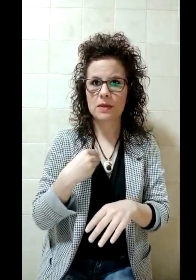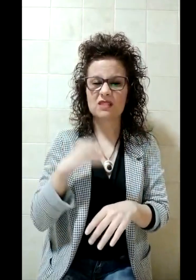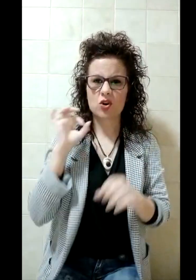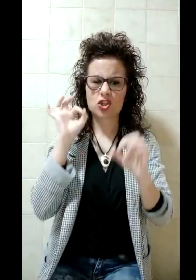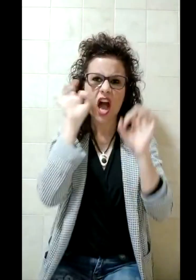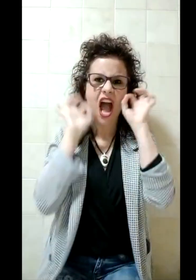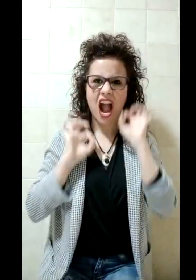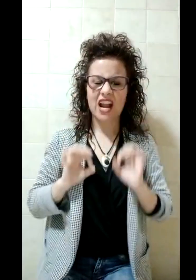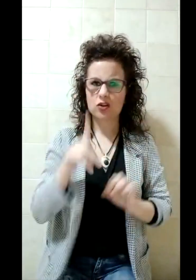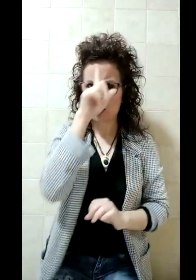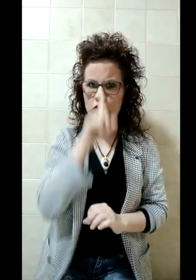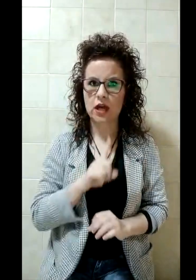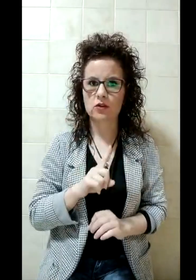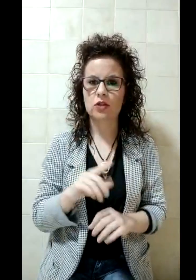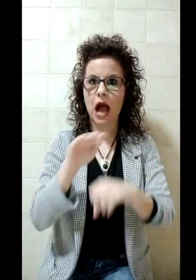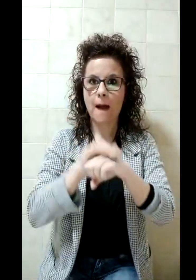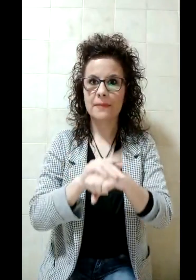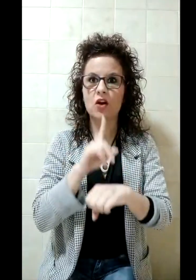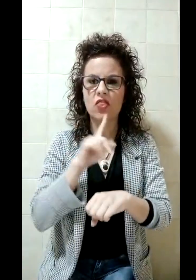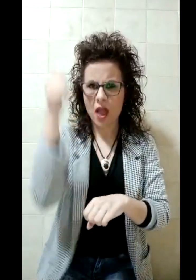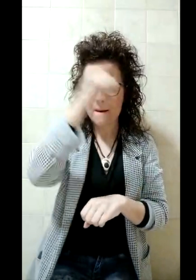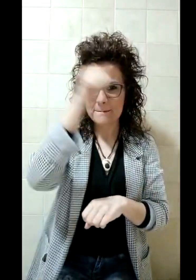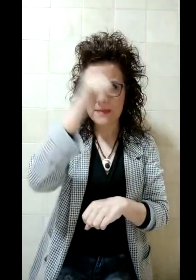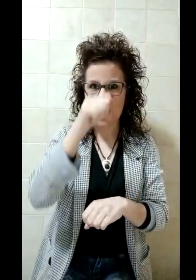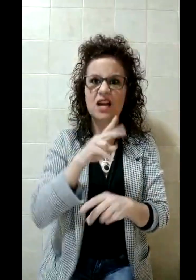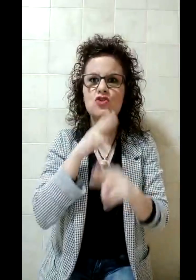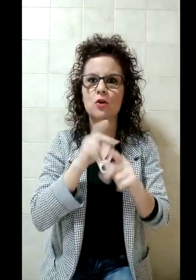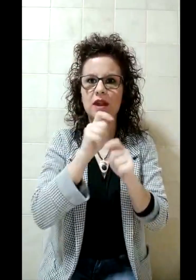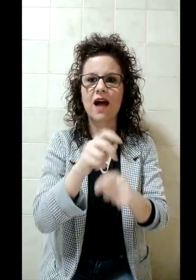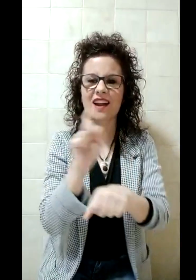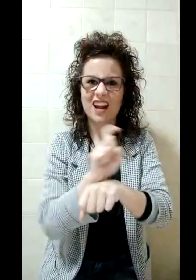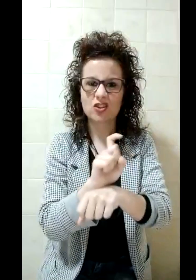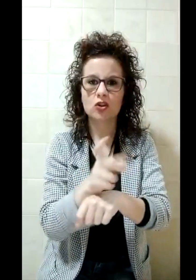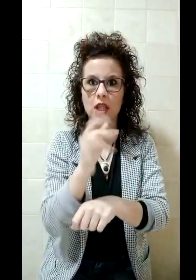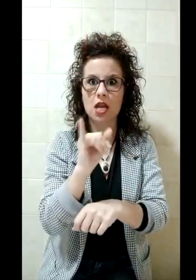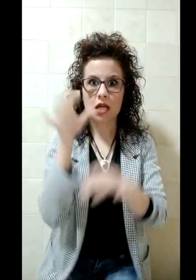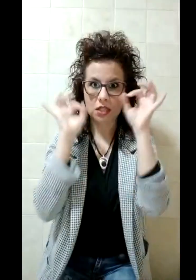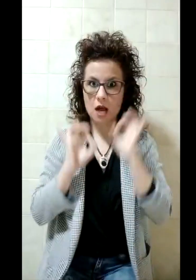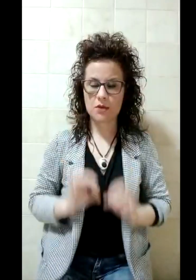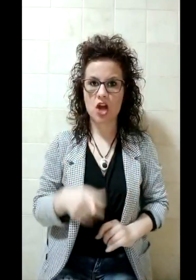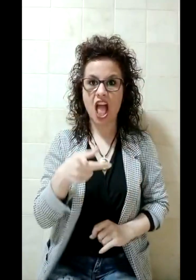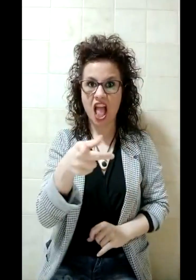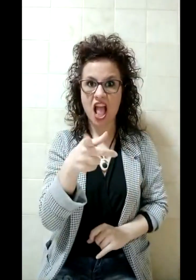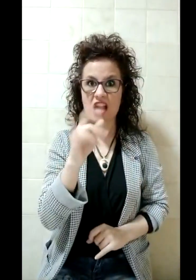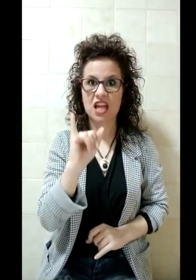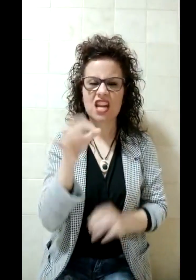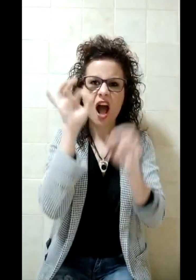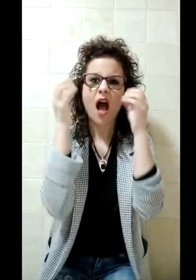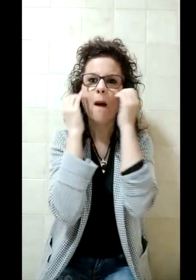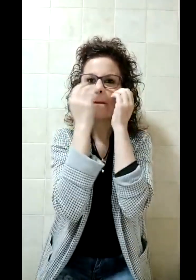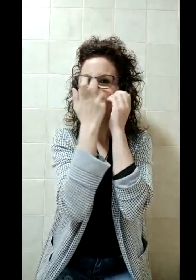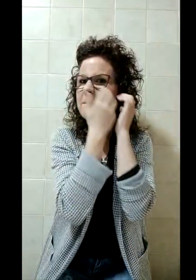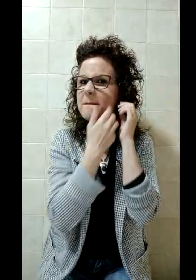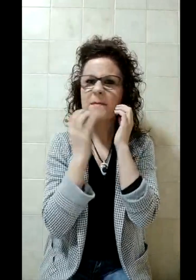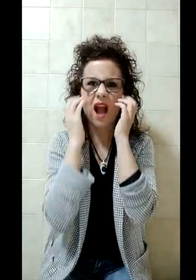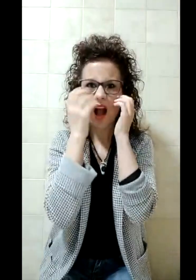El amigo de Mark, al que llamaban Ratón, tenía sarampión. Ratón era tan pecoso que todo el mundo se sorprendía de que el